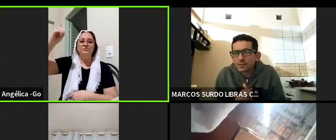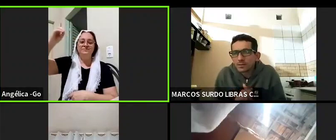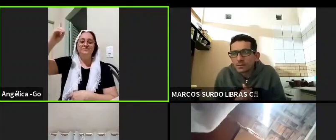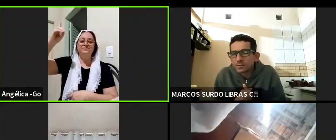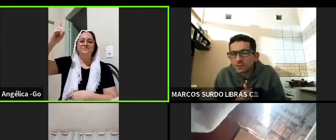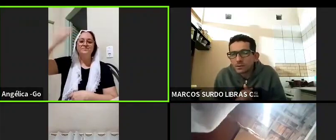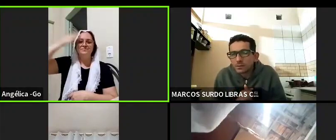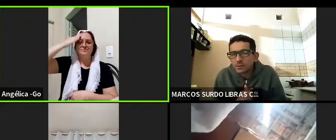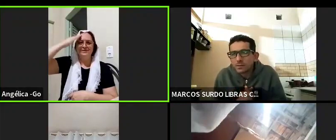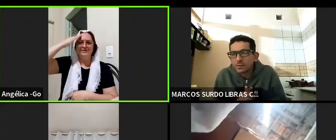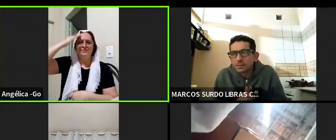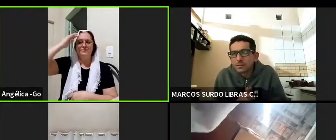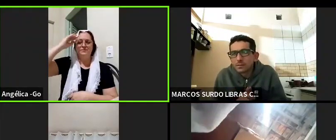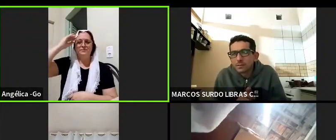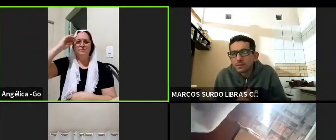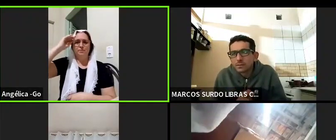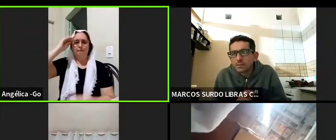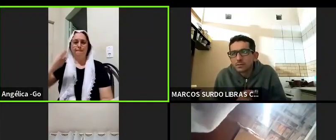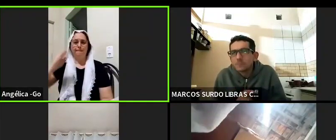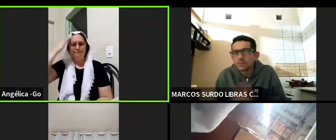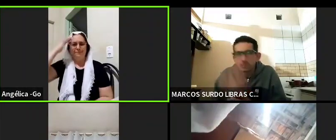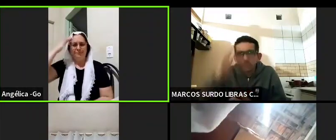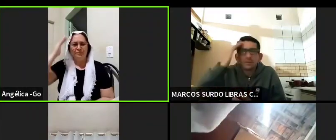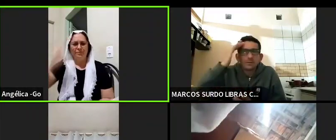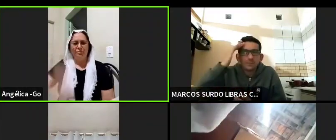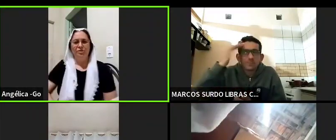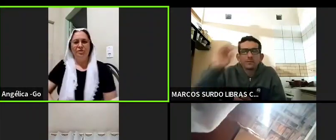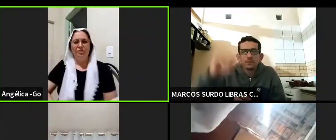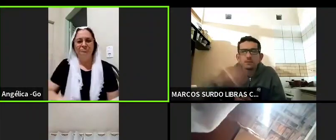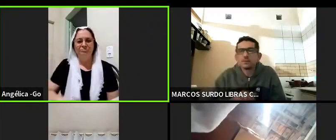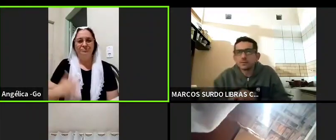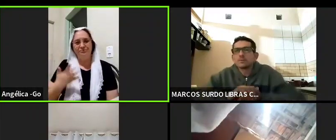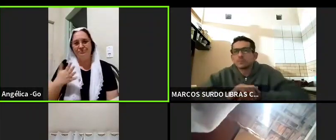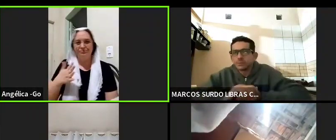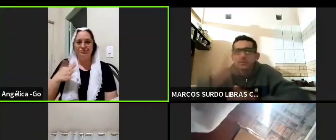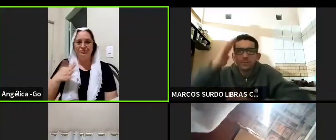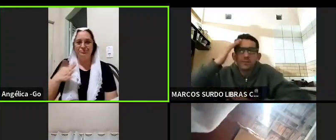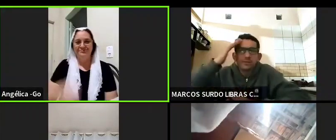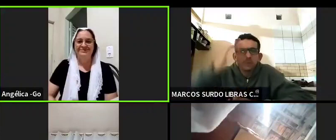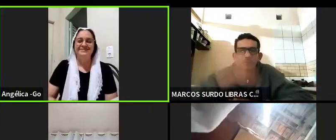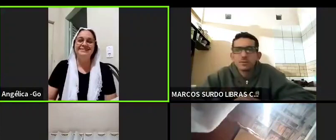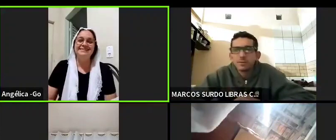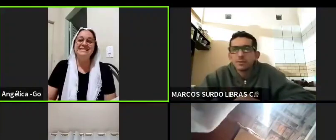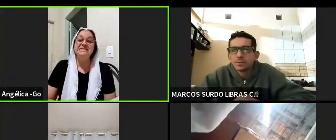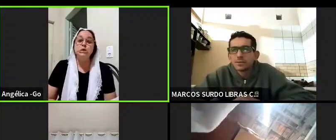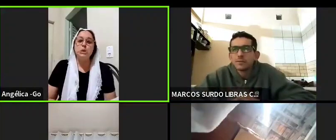Você está entendendo o porquê de tanta luta? O porquê de tanta perseguição?